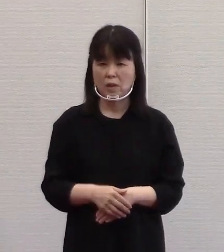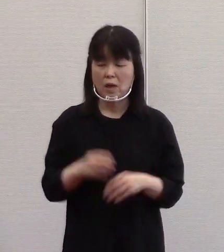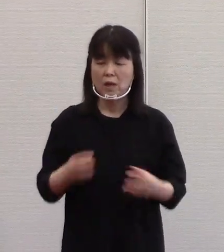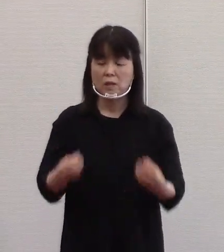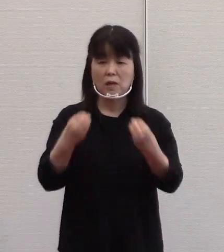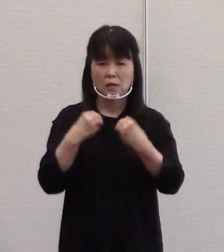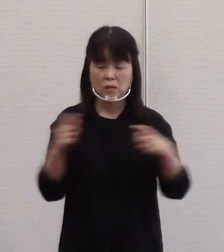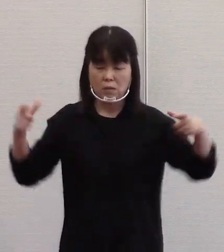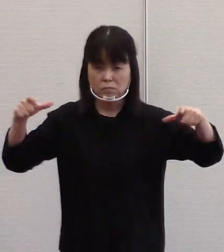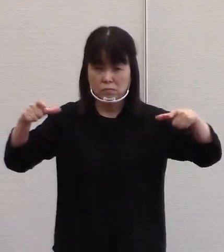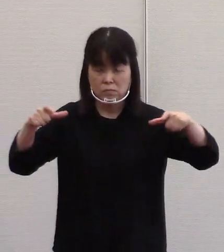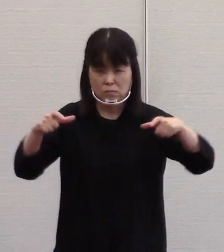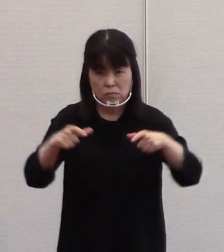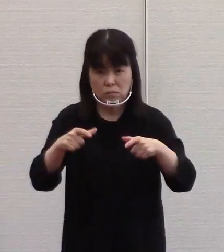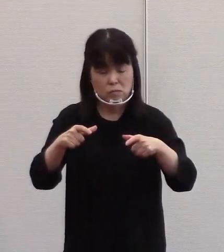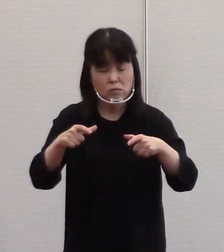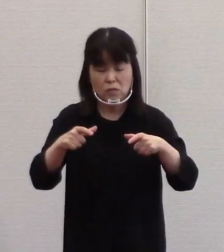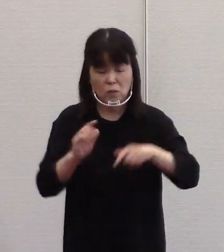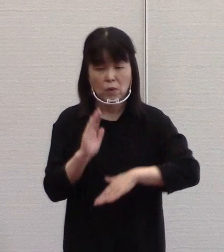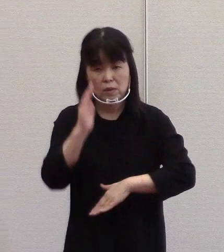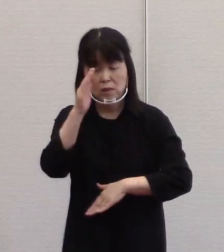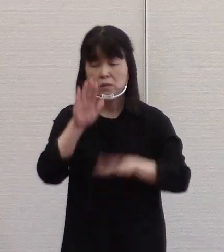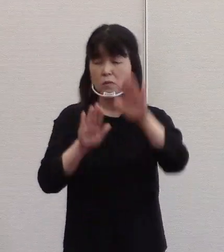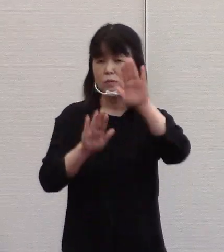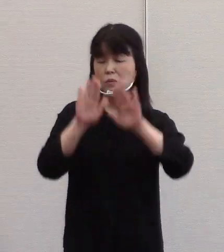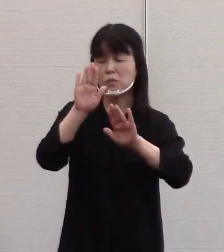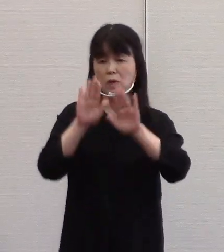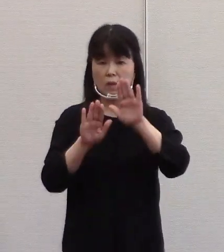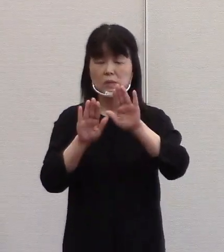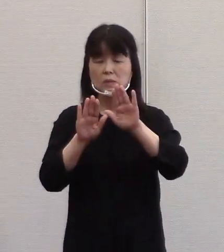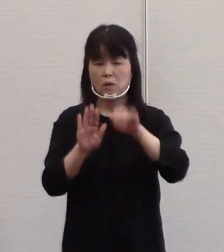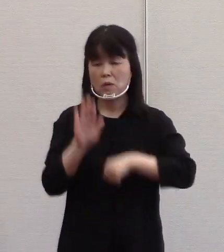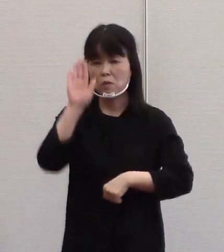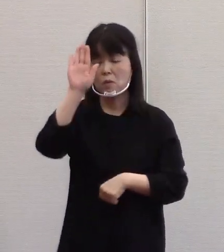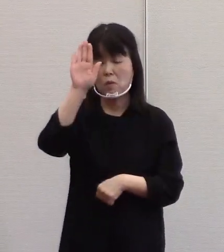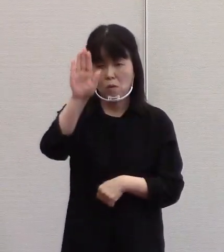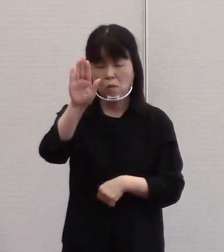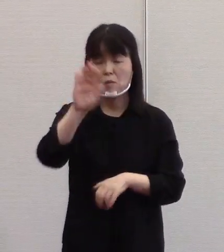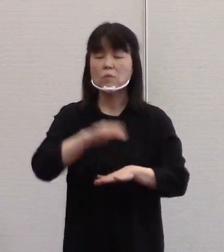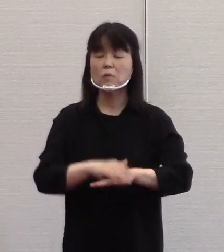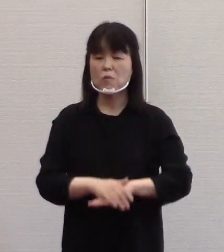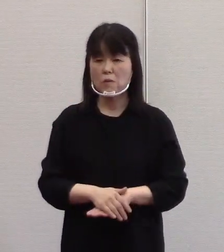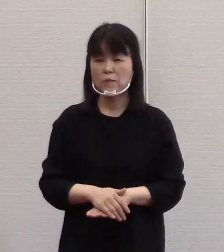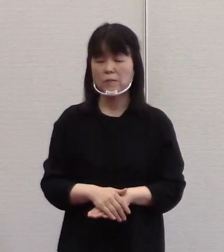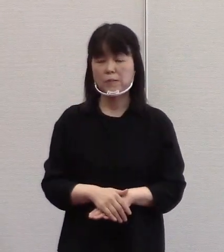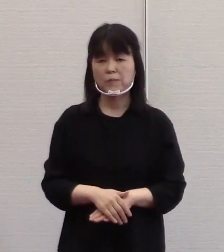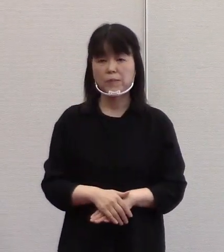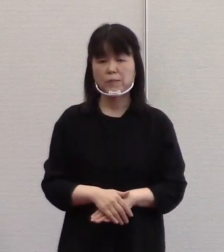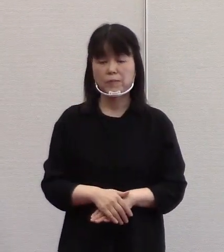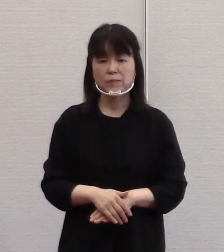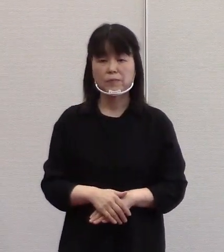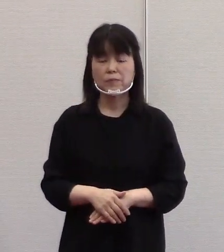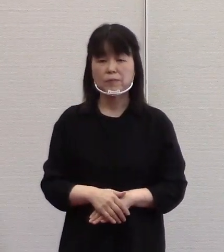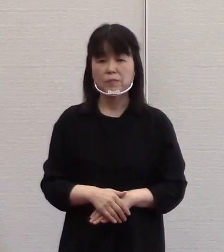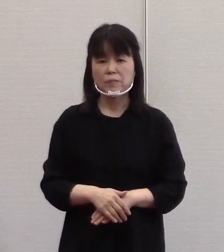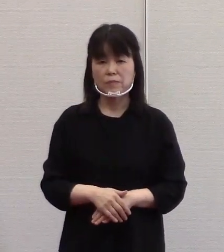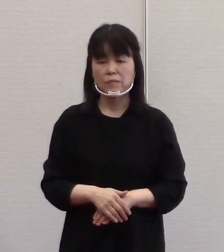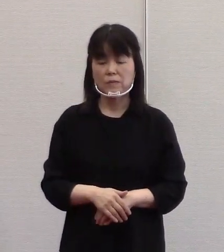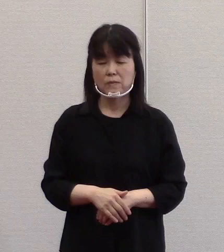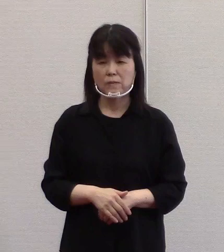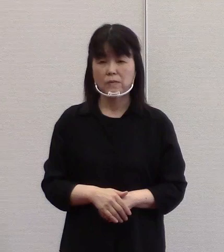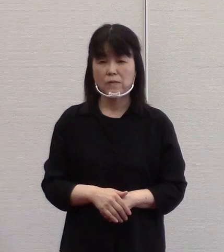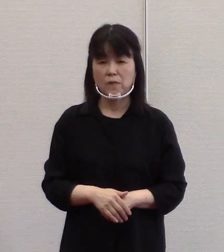ない状況でありまして、今後もこの先ほど申し上げました、今回